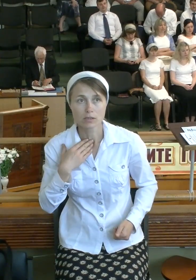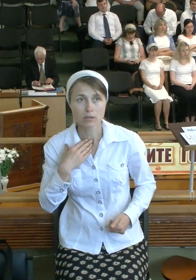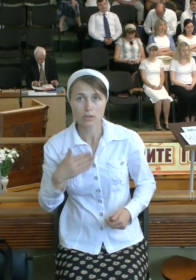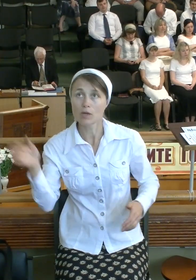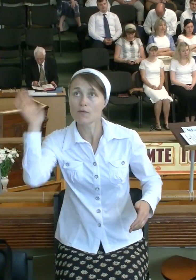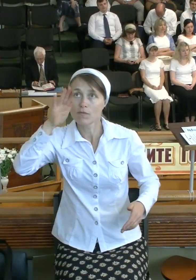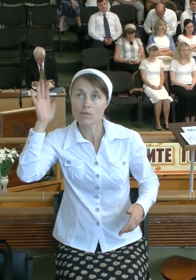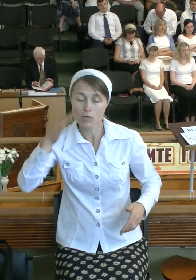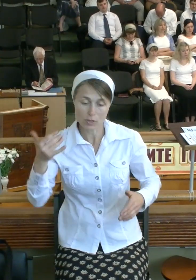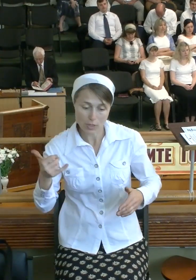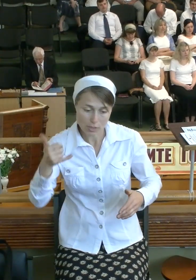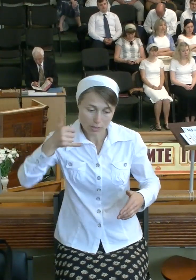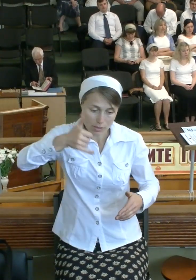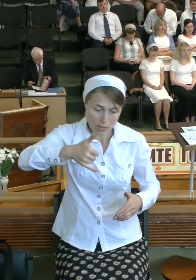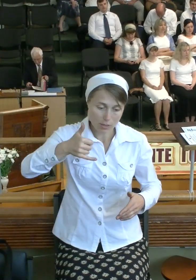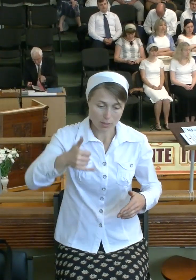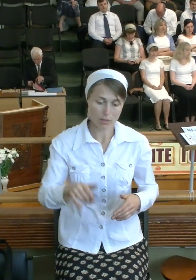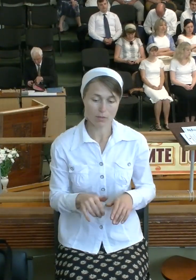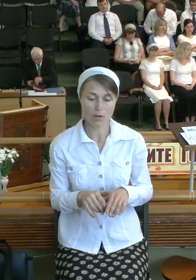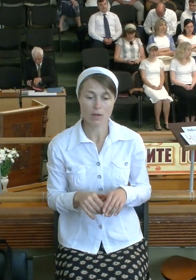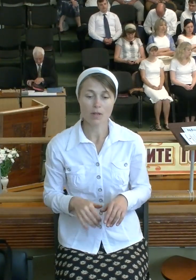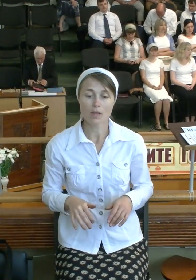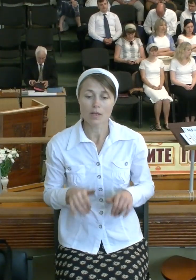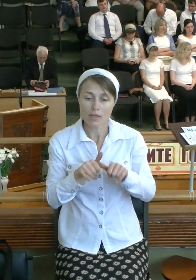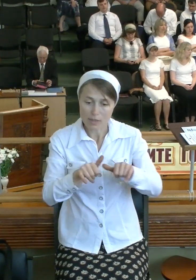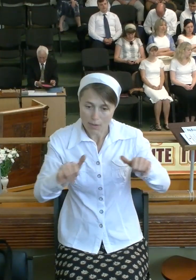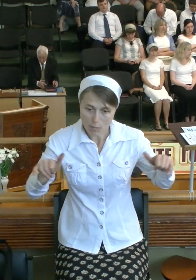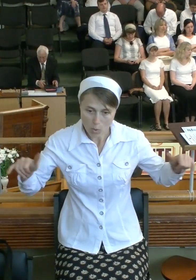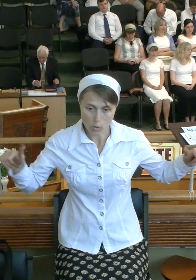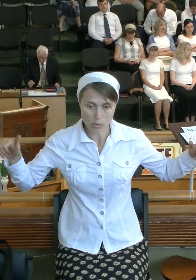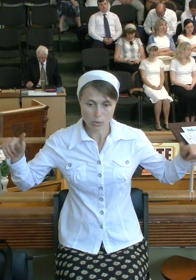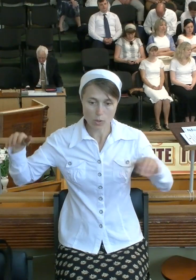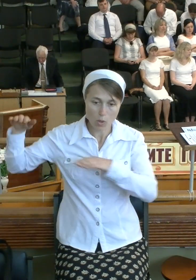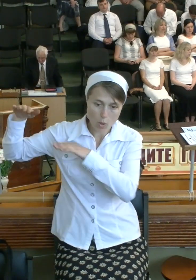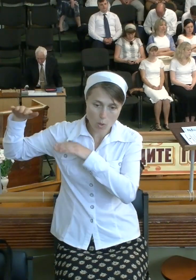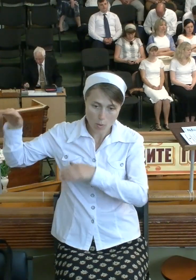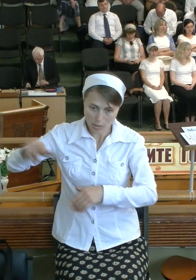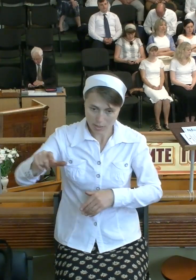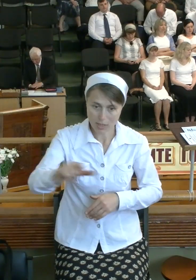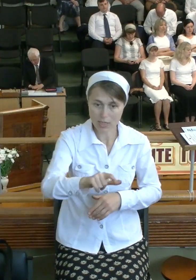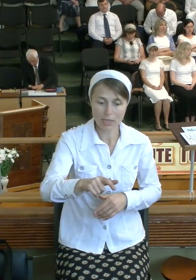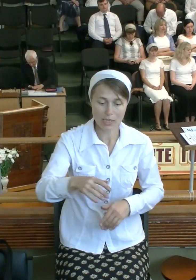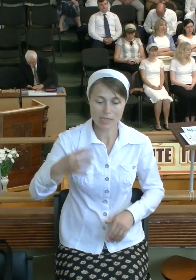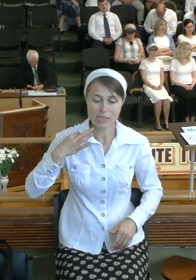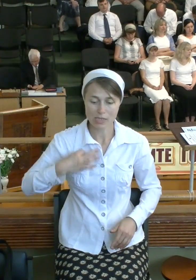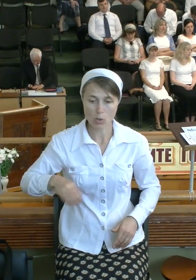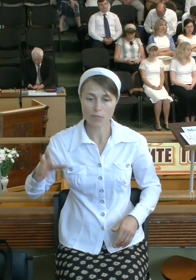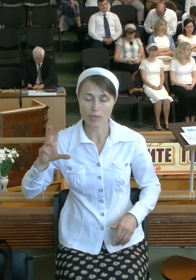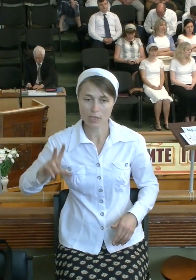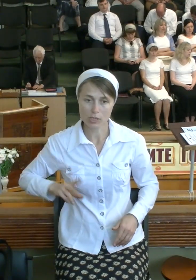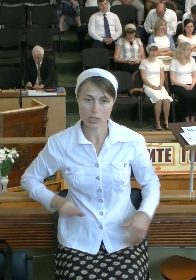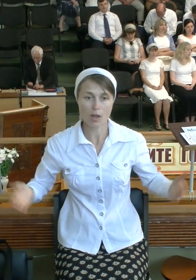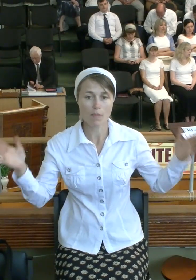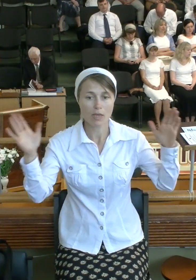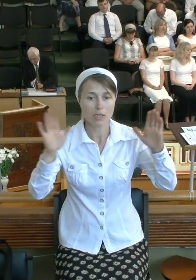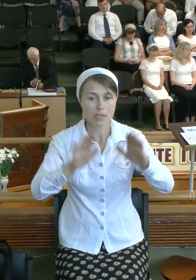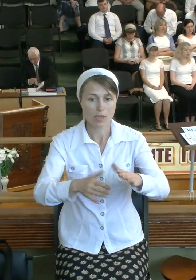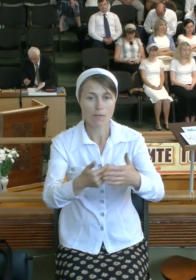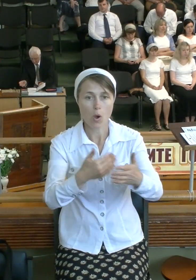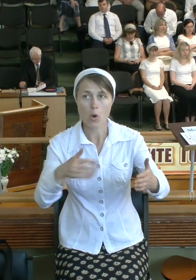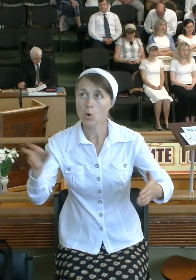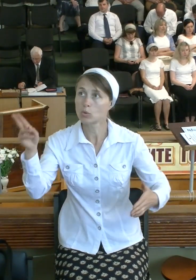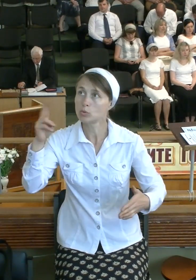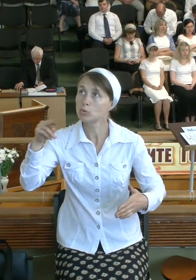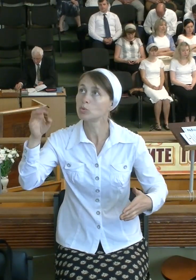иссохшие пролью мои потоки, сынов и дочерей благословлю от Духа